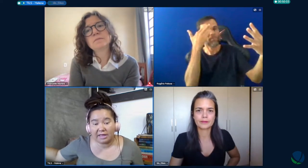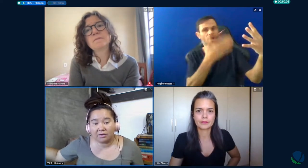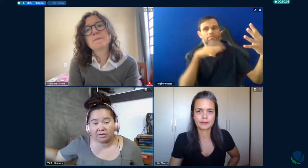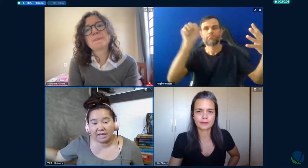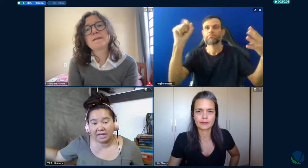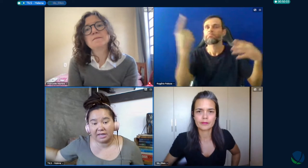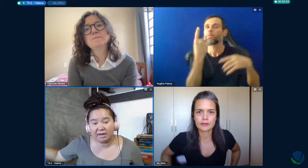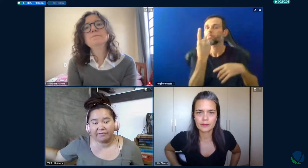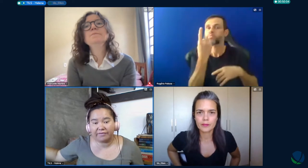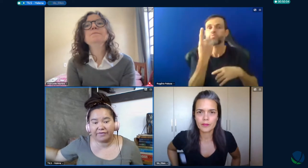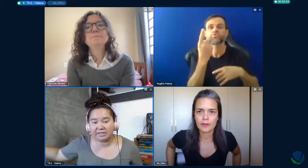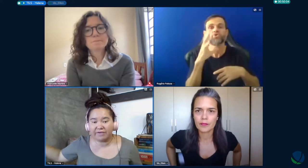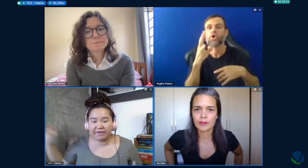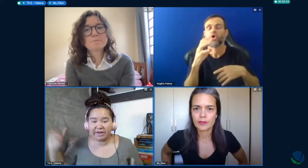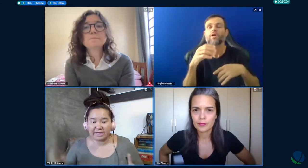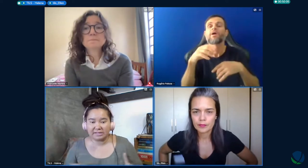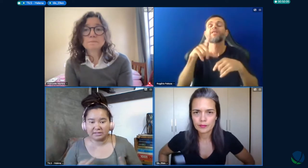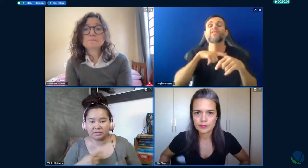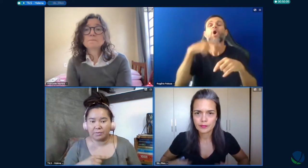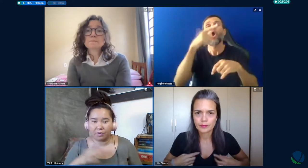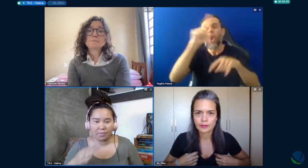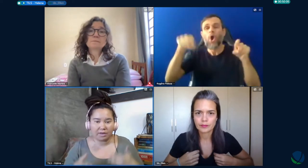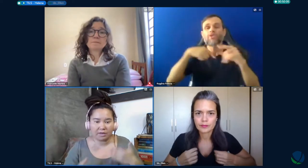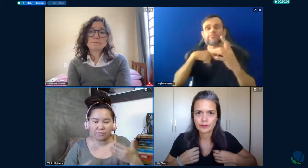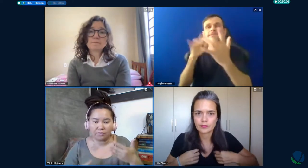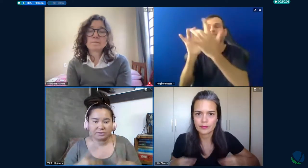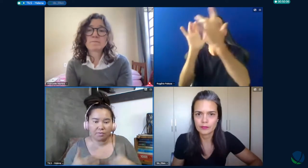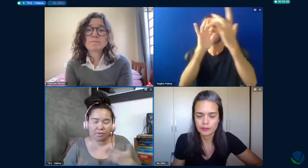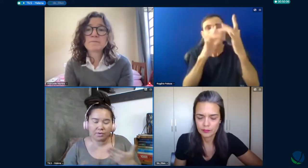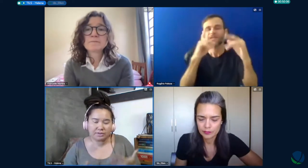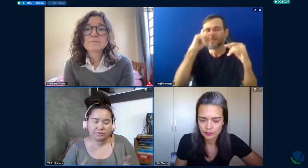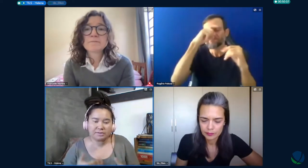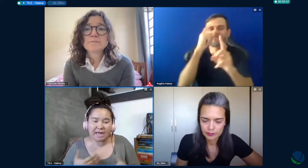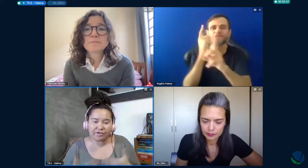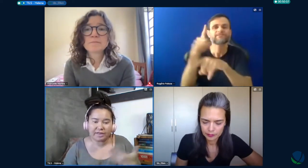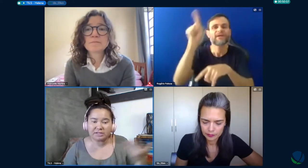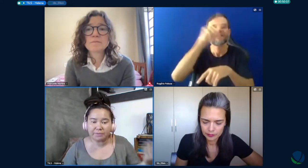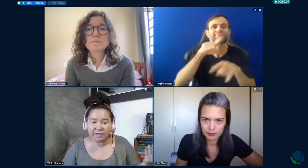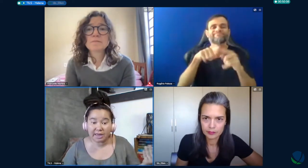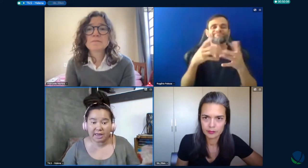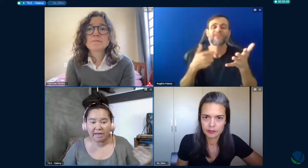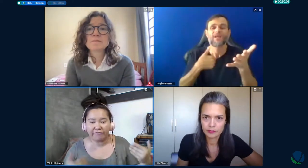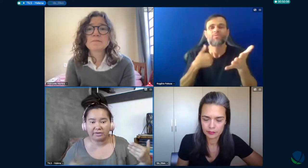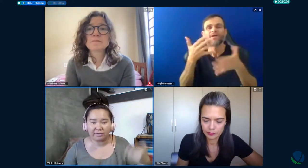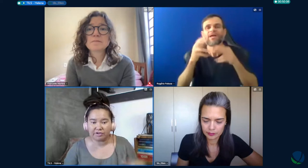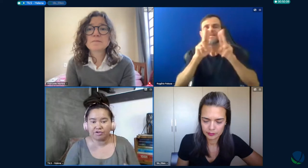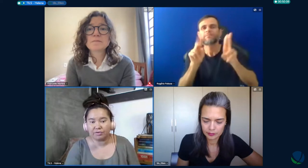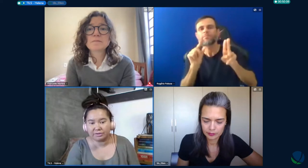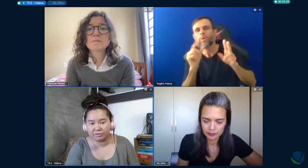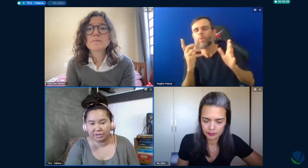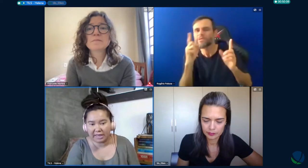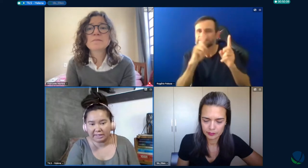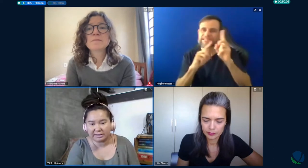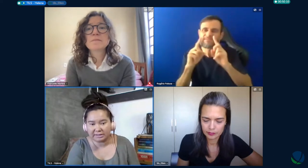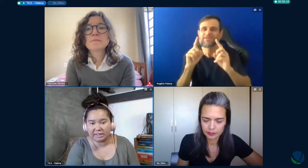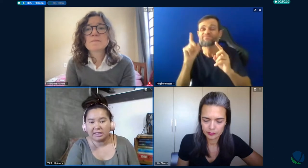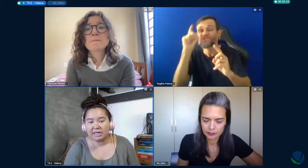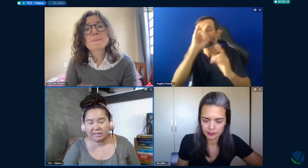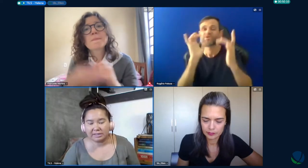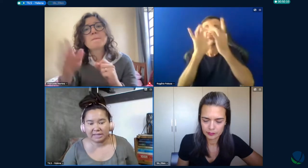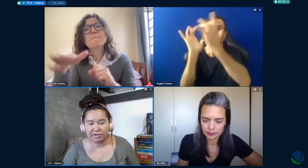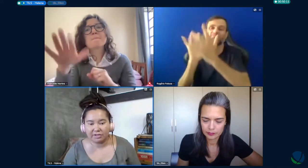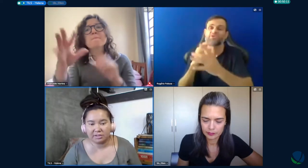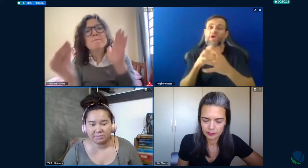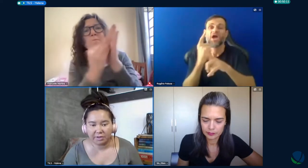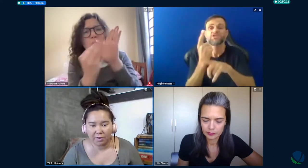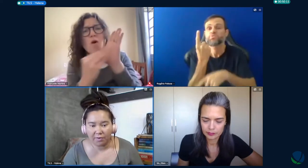aí na Costa Rica ela fez referência sobre alguma coisa de um site da Espanha, e aí foi então que a gente conseguiu chegar